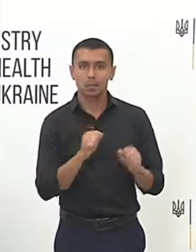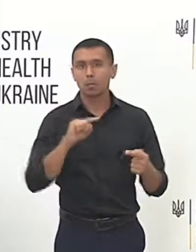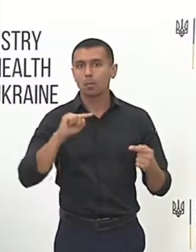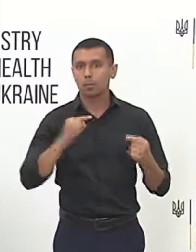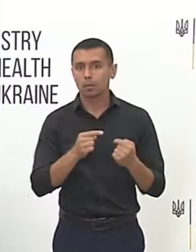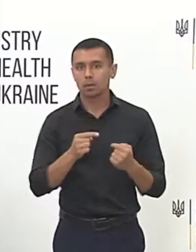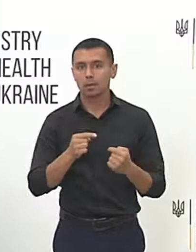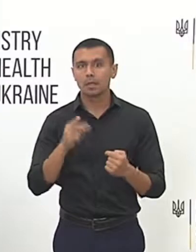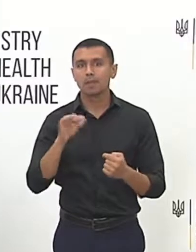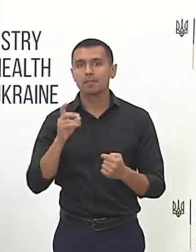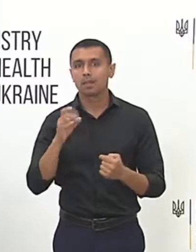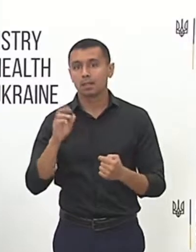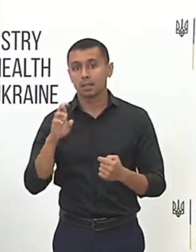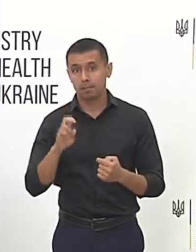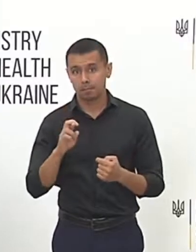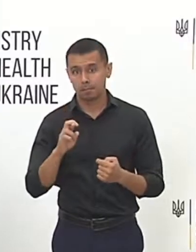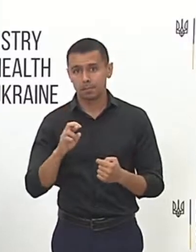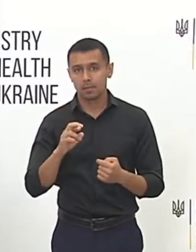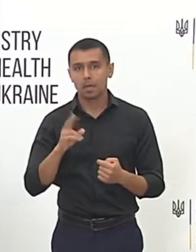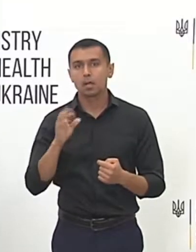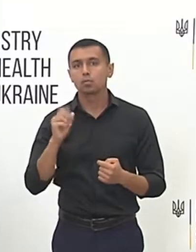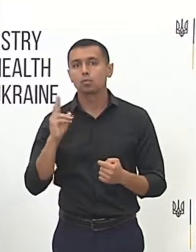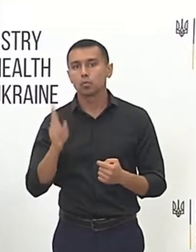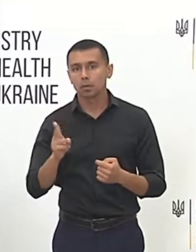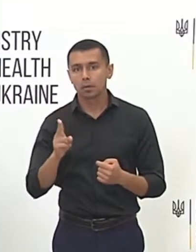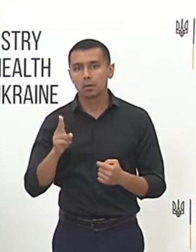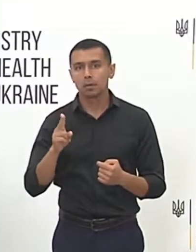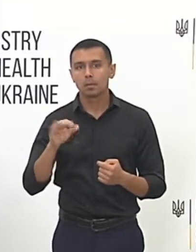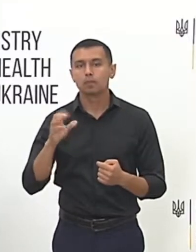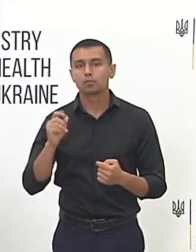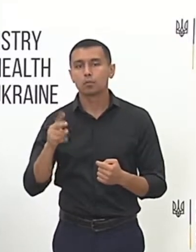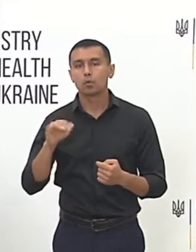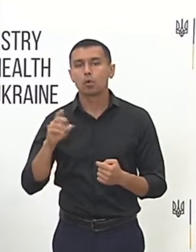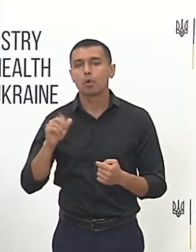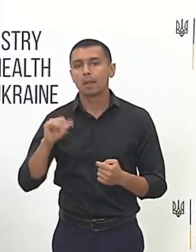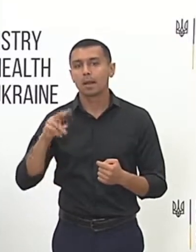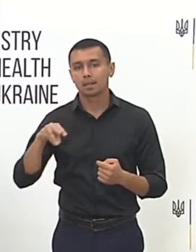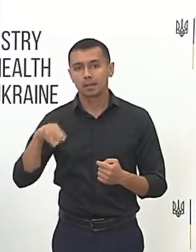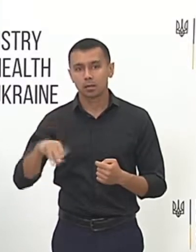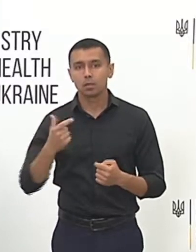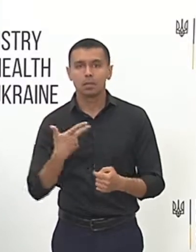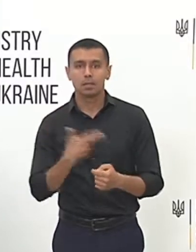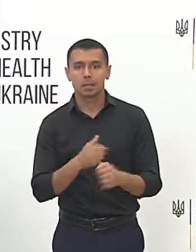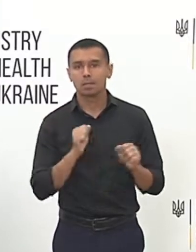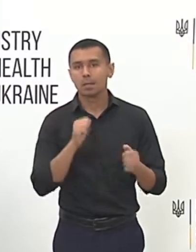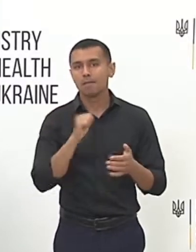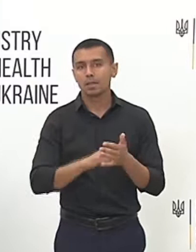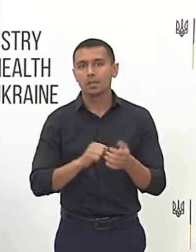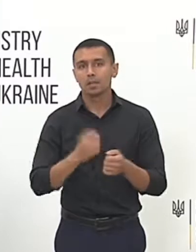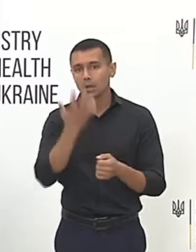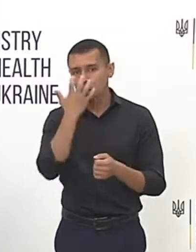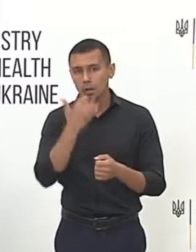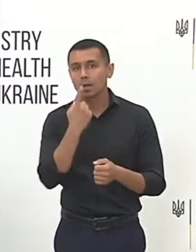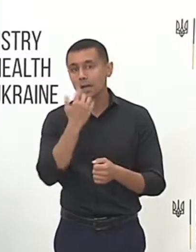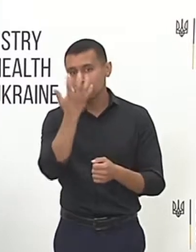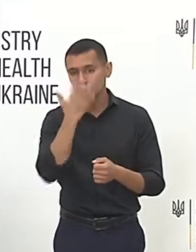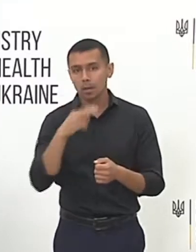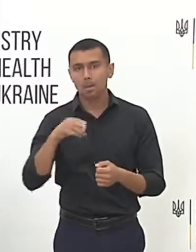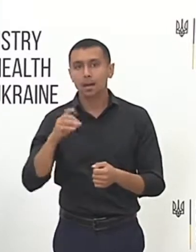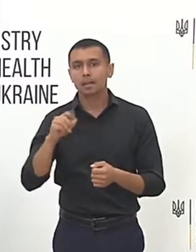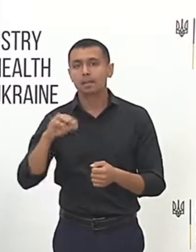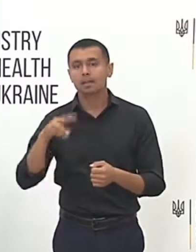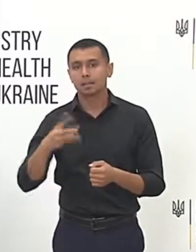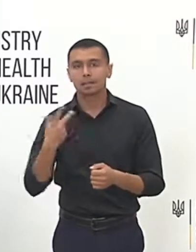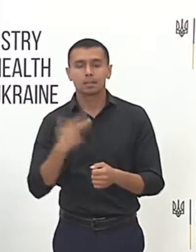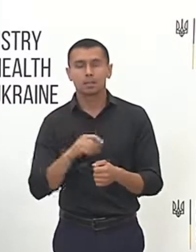проти дифтерії, кашлюку, правцю і поліоміеліту, 1 щеплення від кору, краснухи і паротиту,